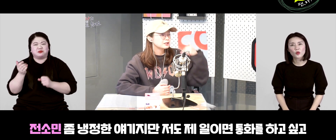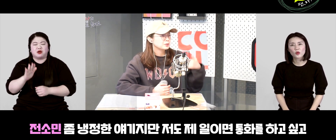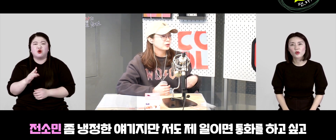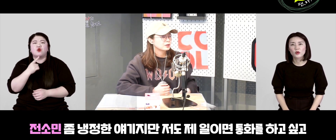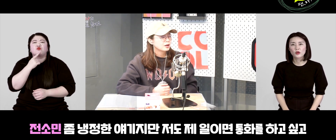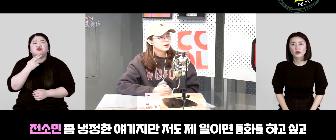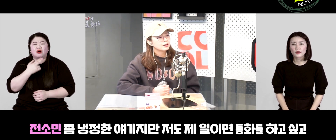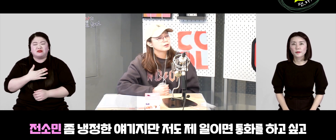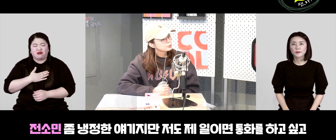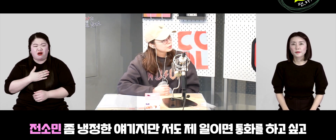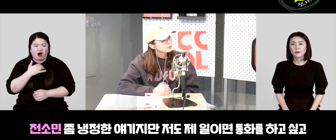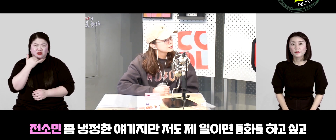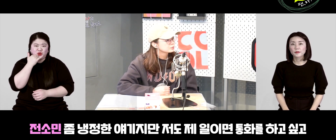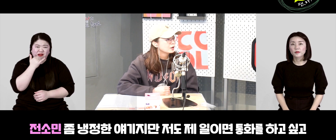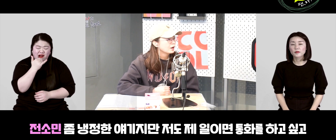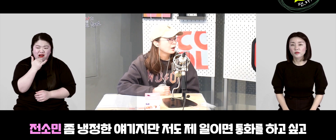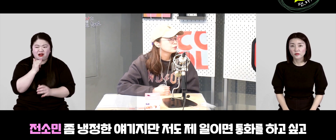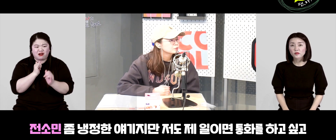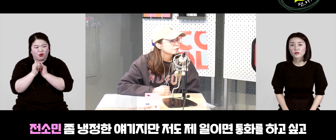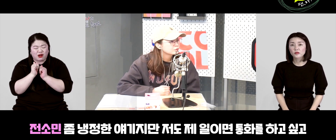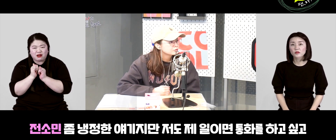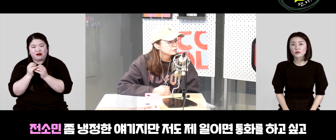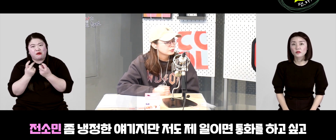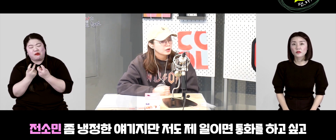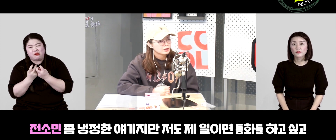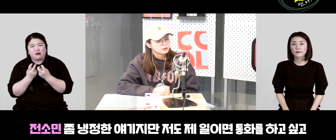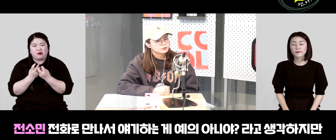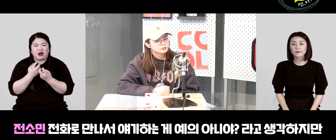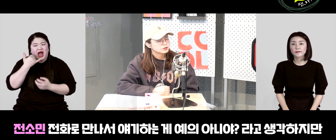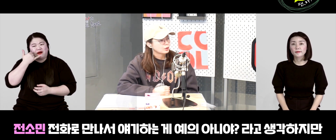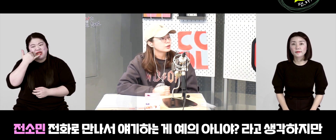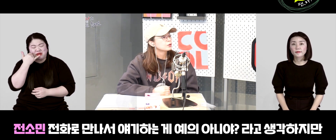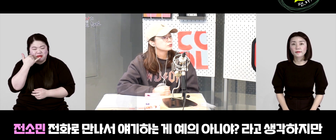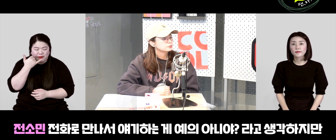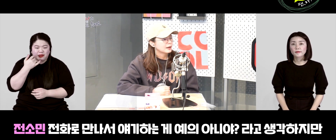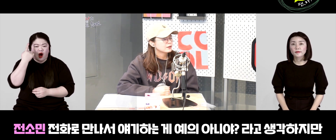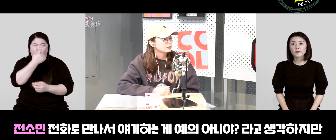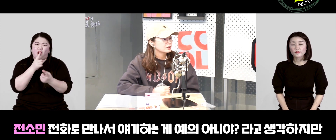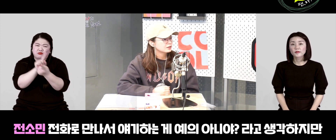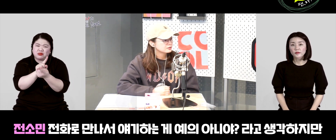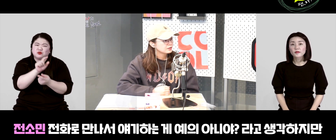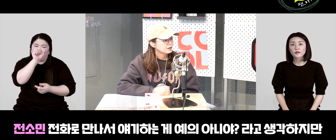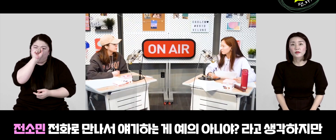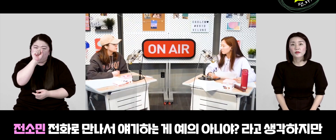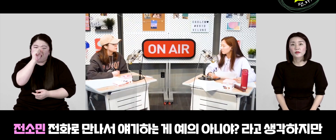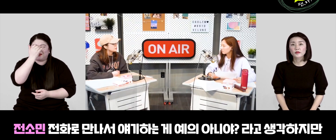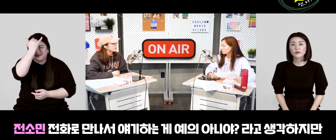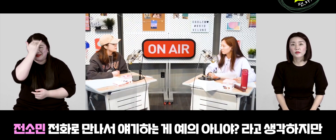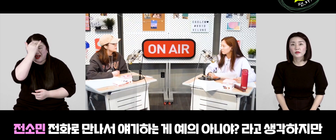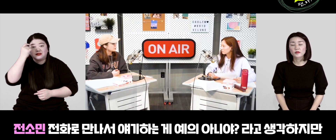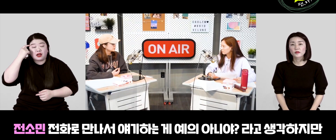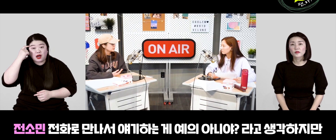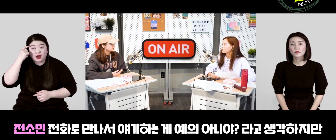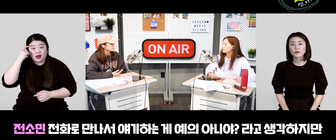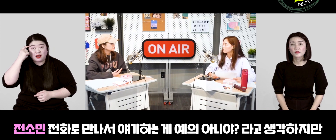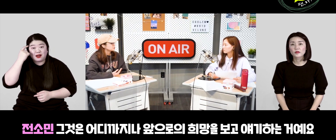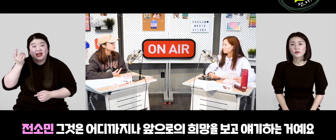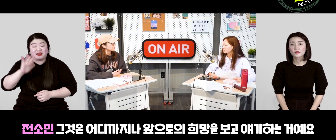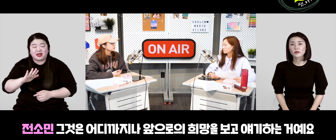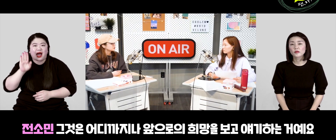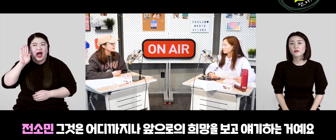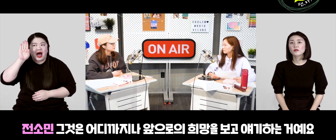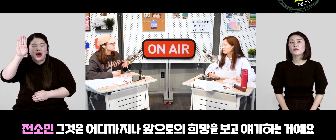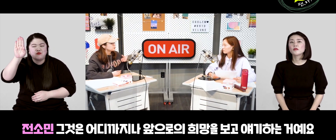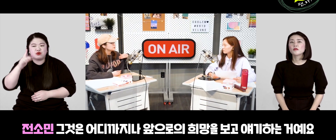제 일이면 통화를 좀 하고 싶고 뭐 그리고 전화로 만나서 얘기하는 게 이게 예의 아니야라고 생각하지만